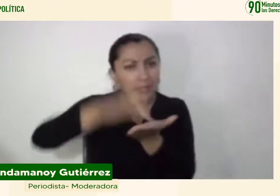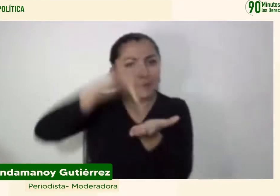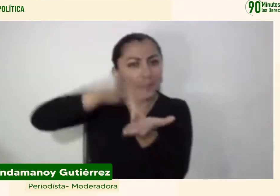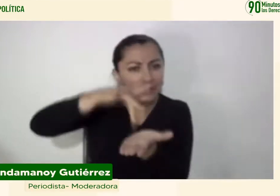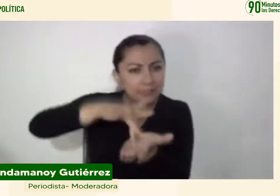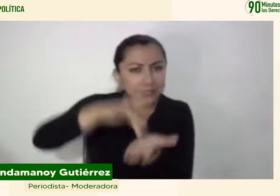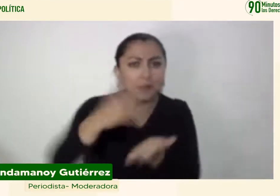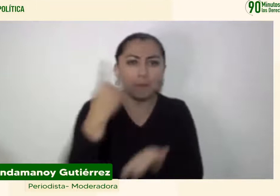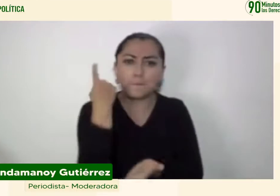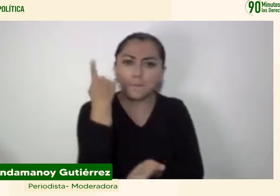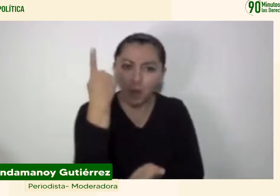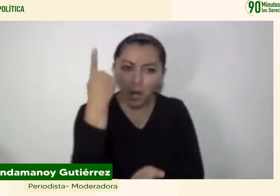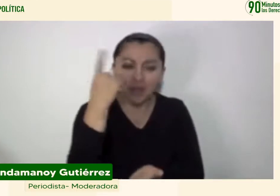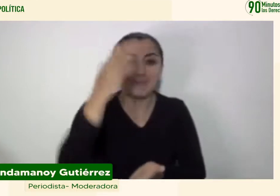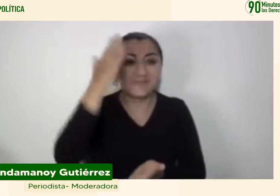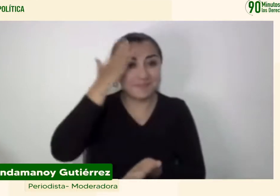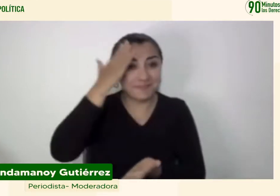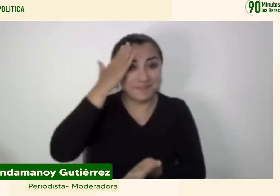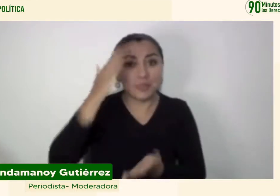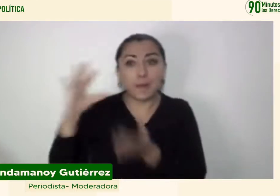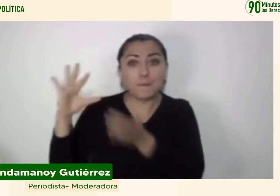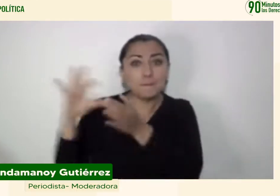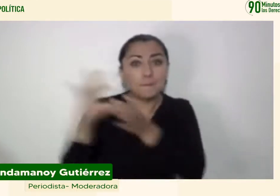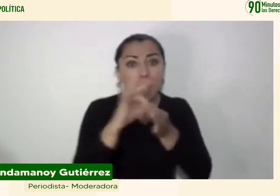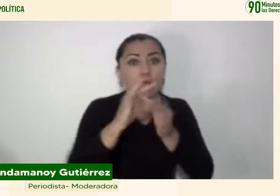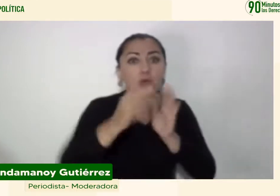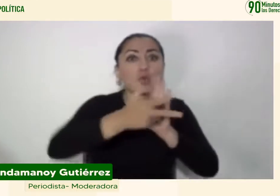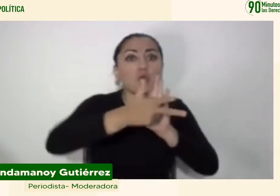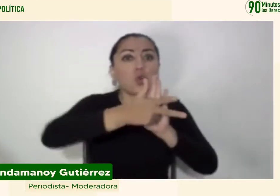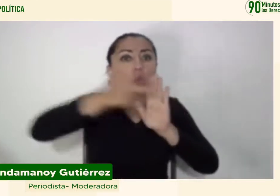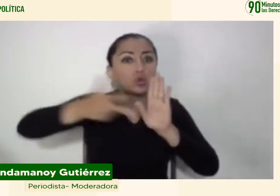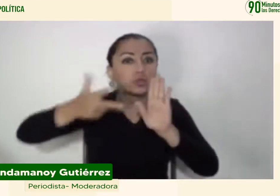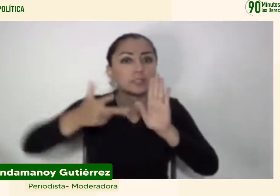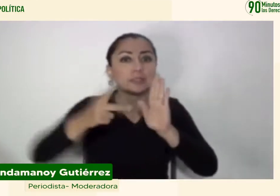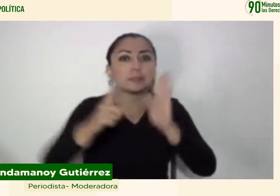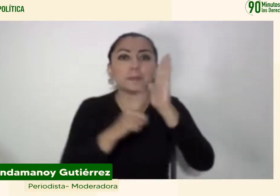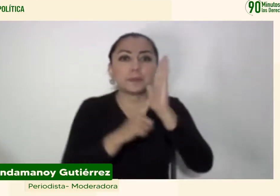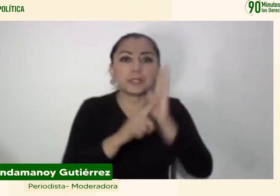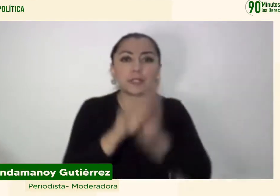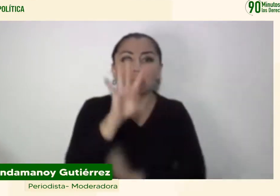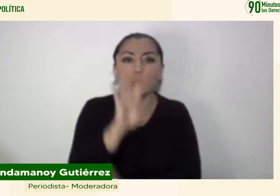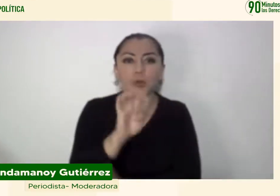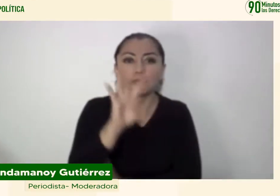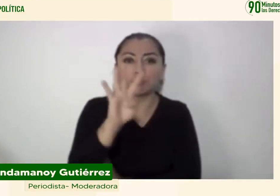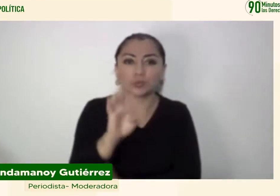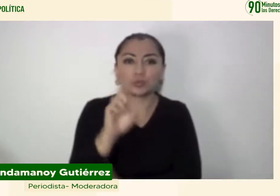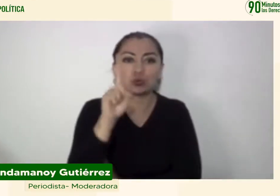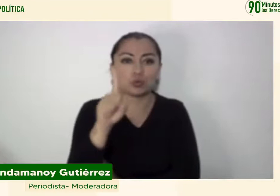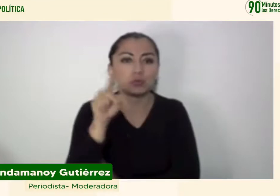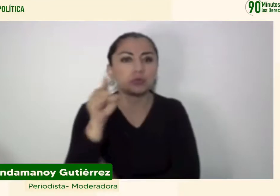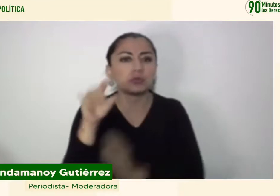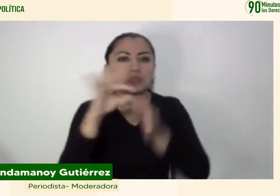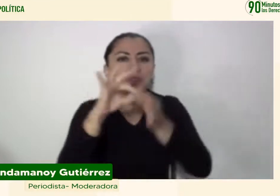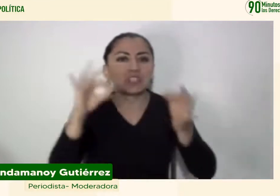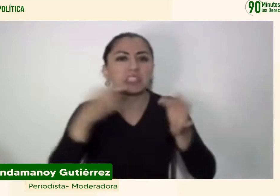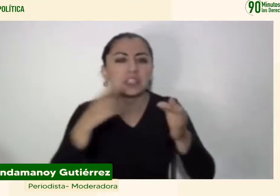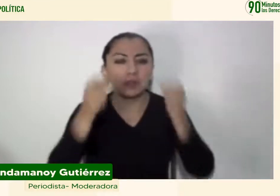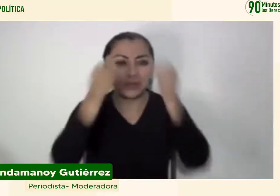con la participación política entendiendo que somos ciudadanos que tenemos derecho al voto y que tenemos en